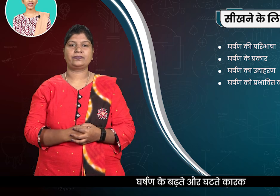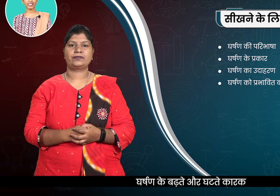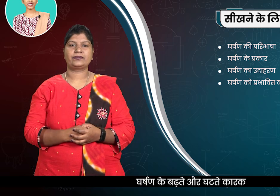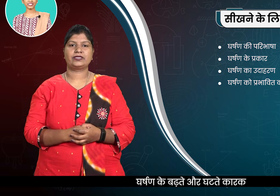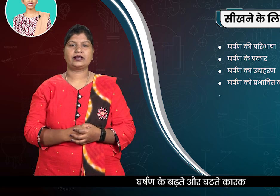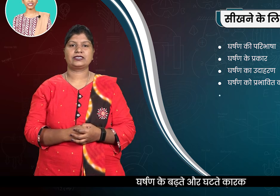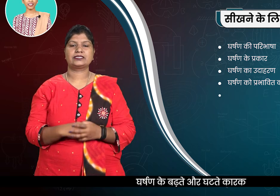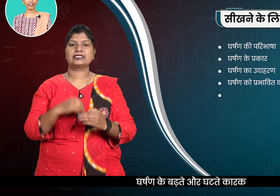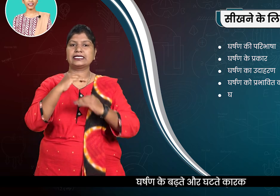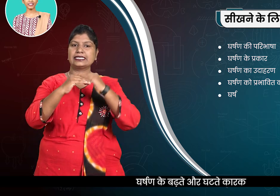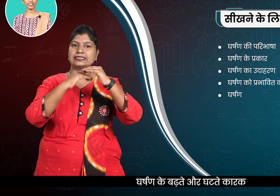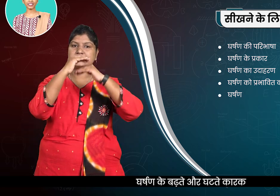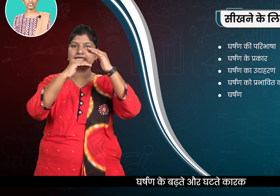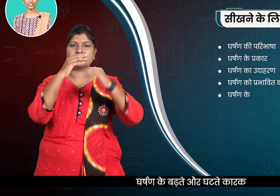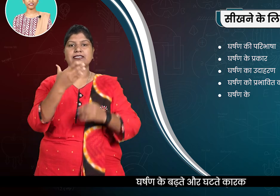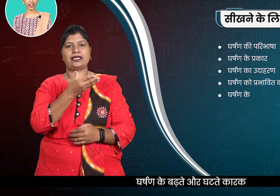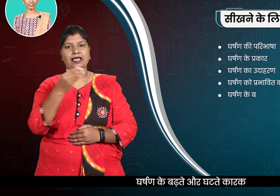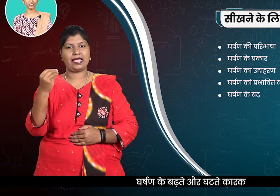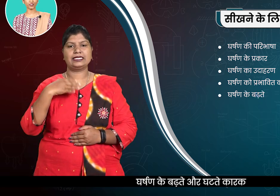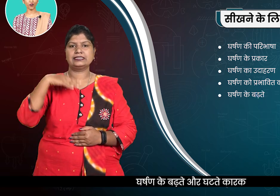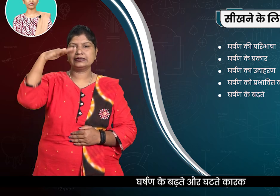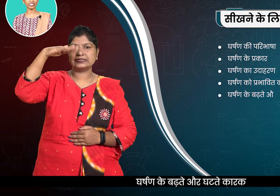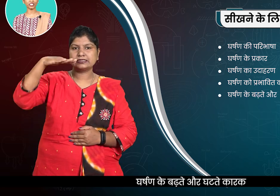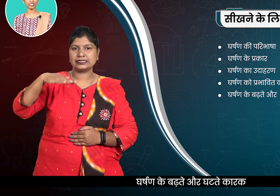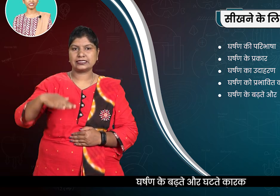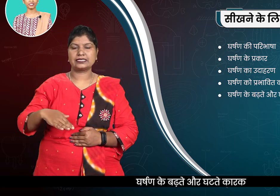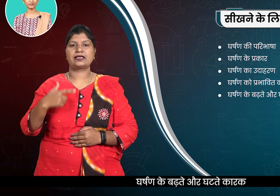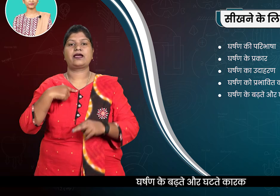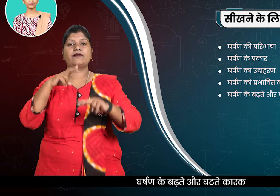घर्षन के बढ़ते और घटते कारक